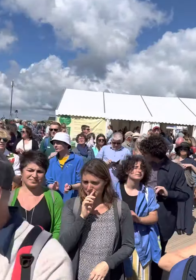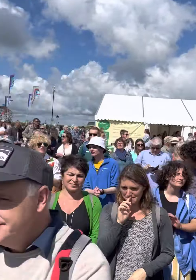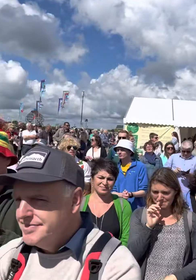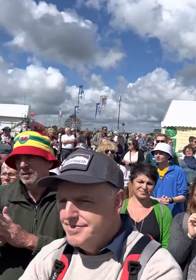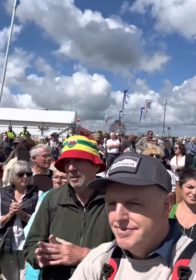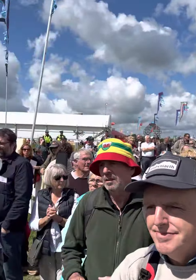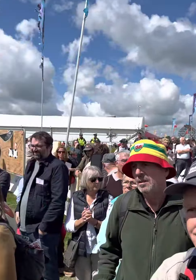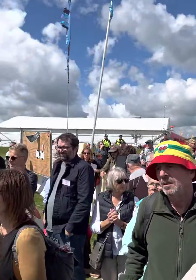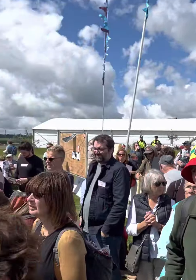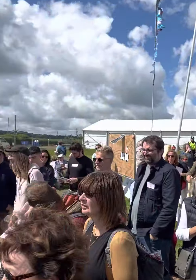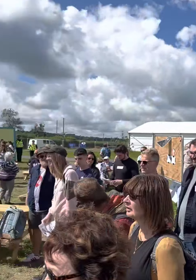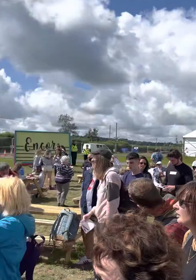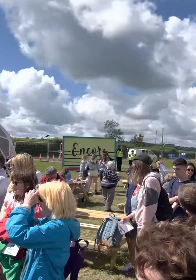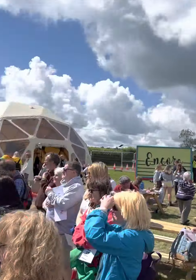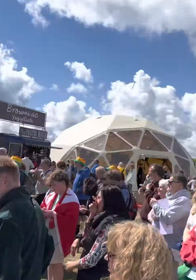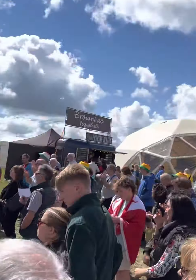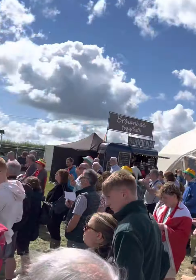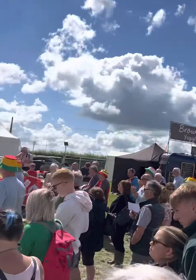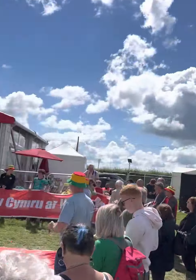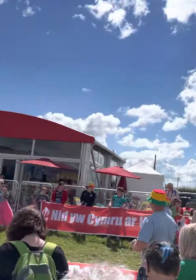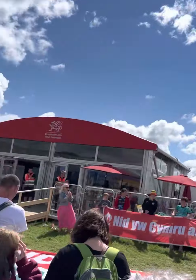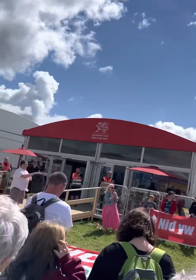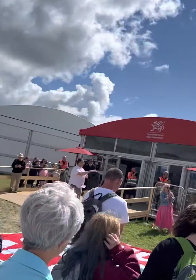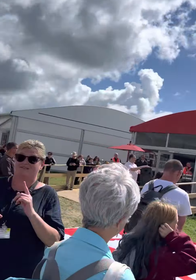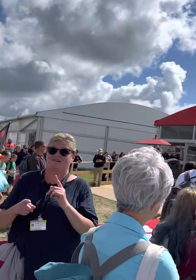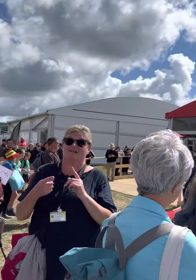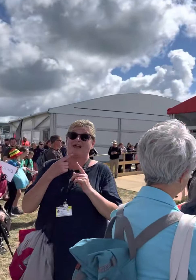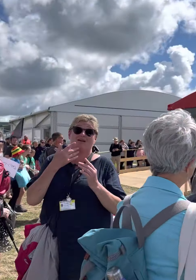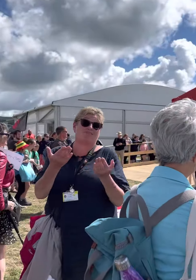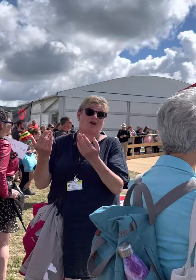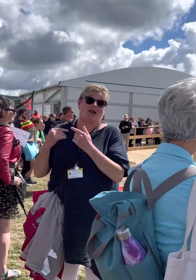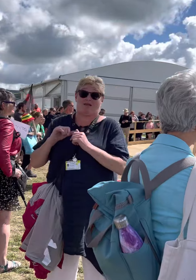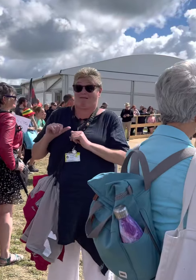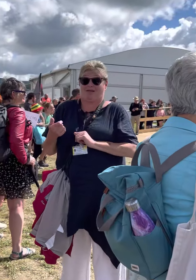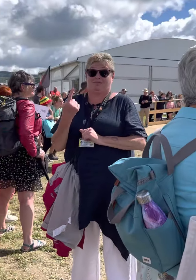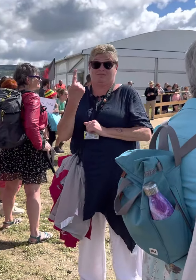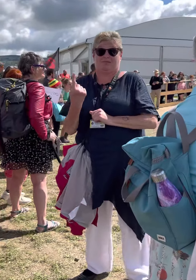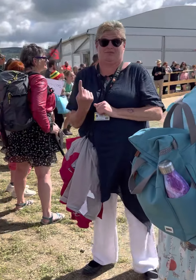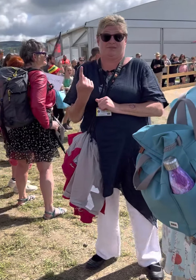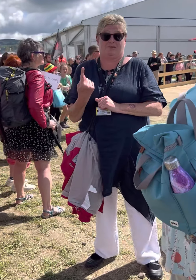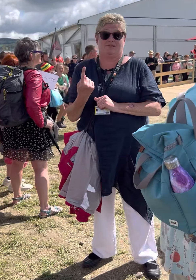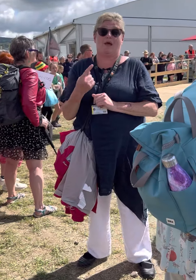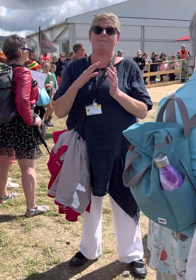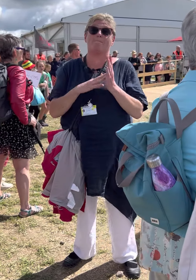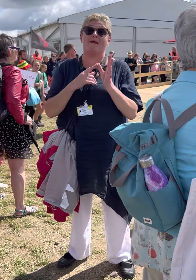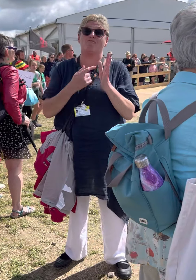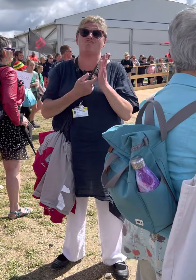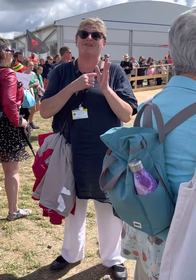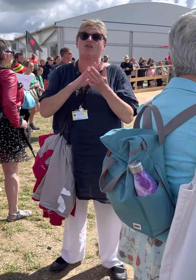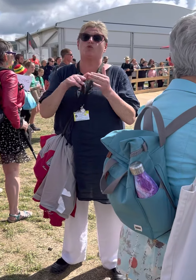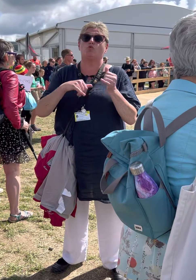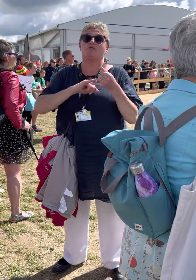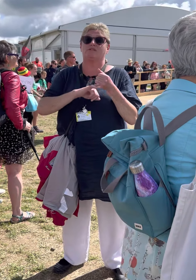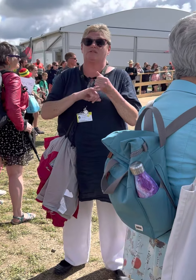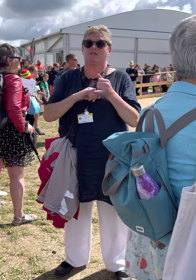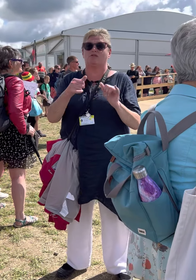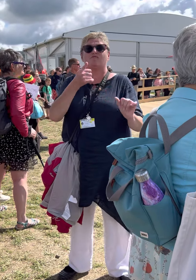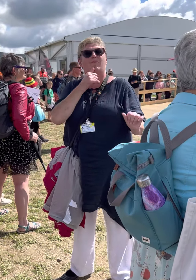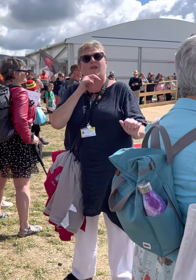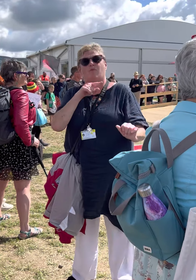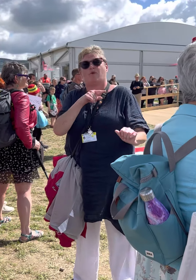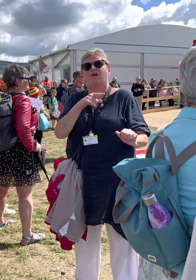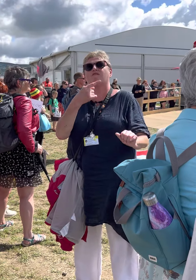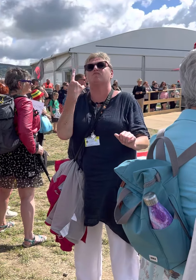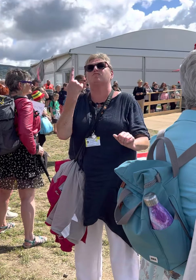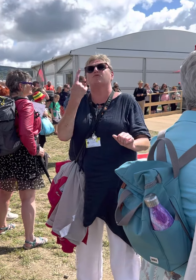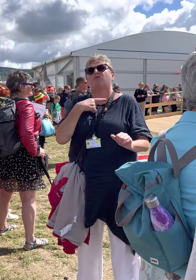Diolch yn fawr iawn i Catrin. A gai groesawu nesaf te, Mary Hughes, fydd hi'n gyfarwydd i nifer ohonoch chi